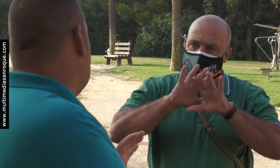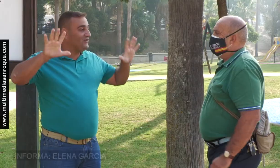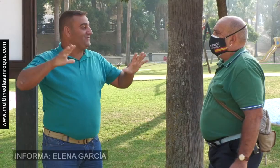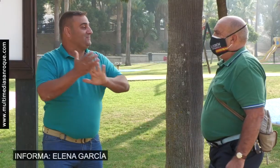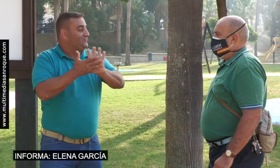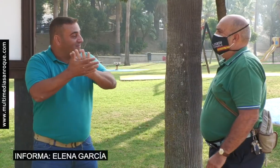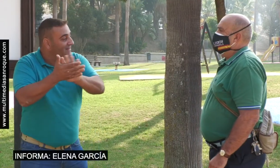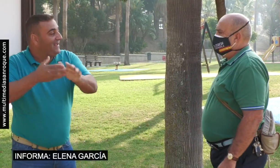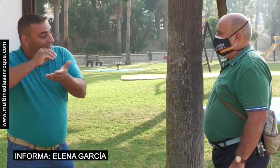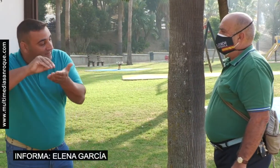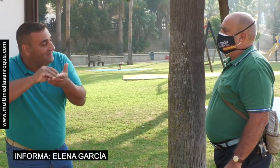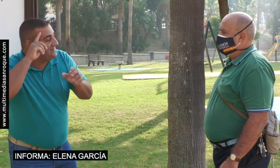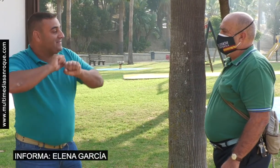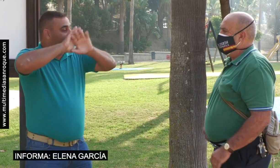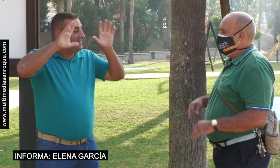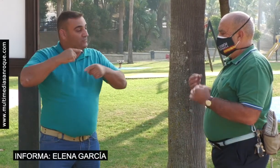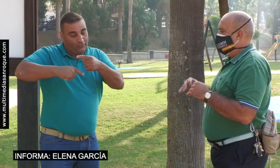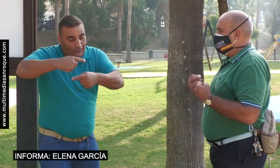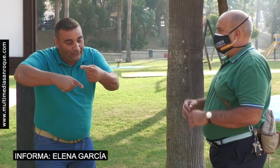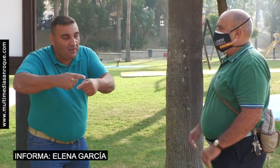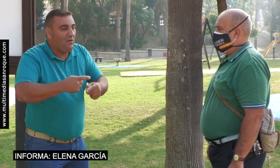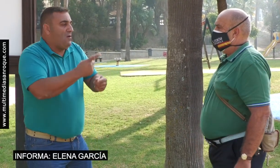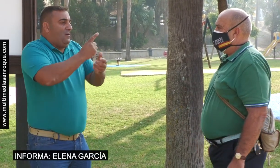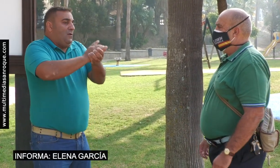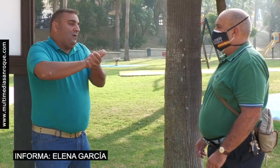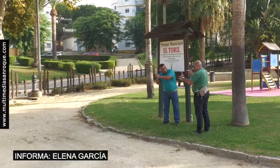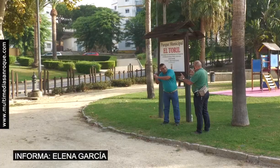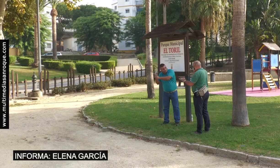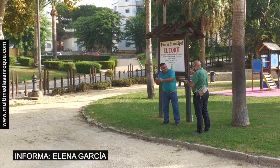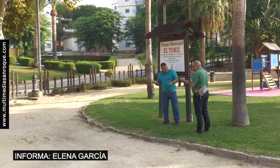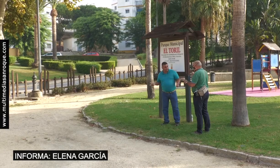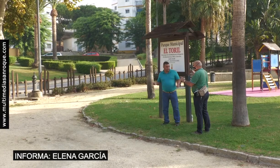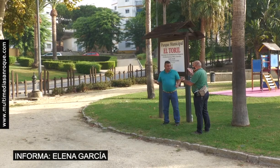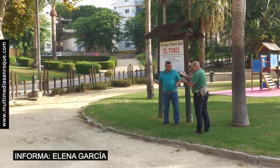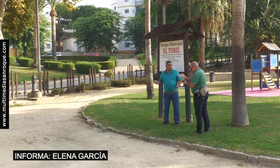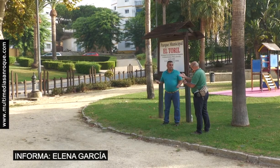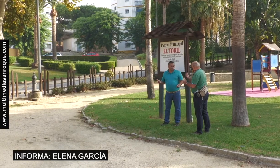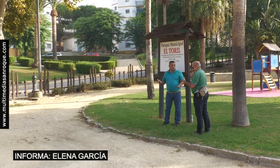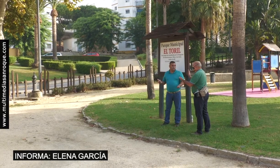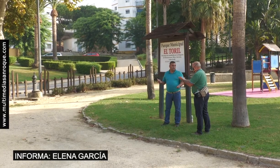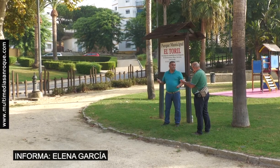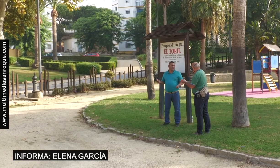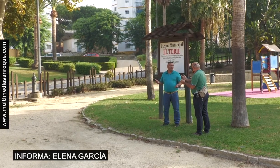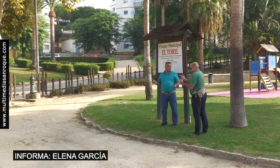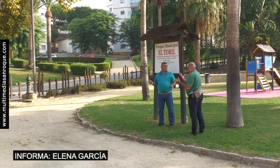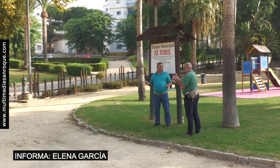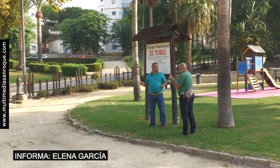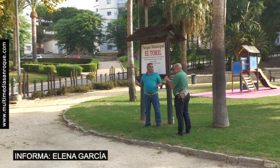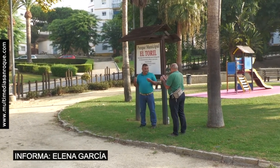realicen actividades para dar a conocer al colectivo de personas sordas apersone va a activo desde 2012 y actualmente cuenta con